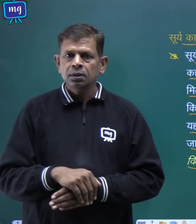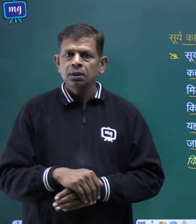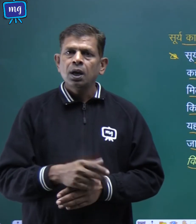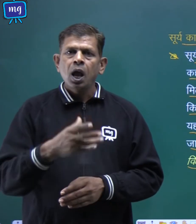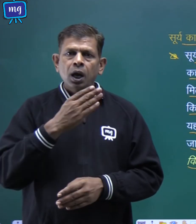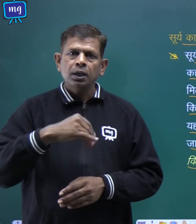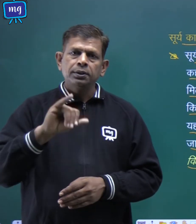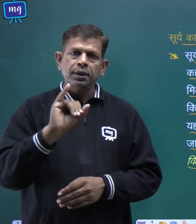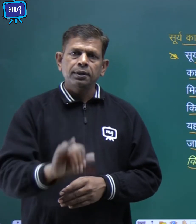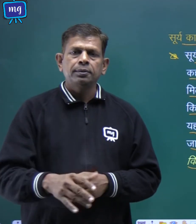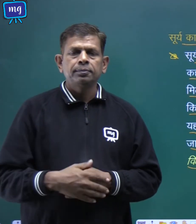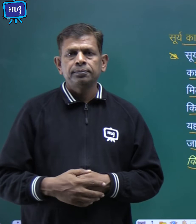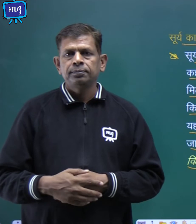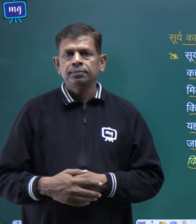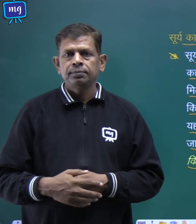कहते हैं।